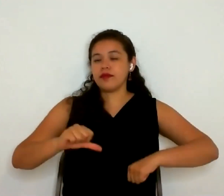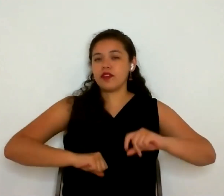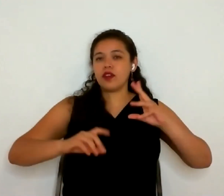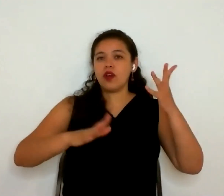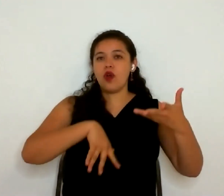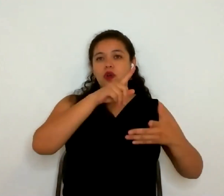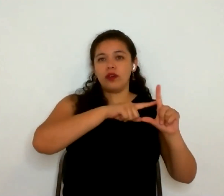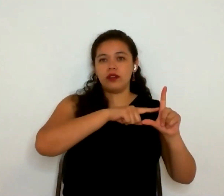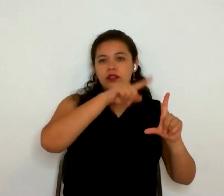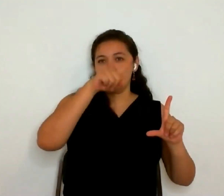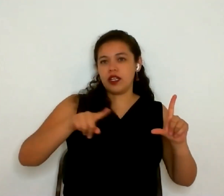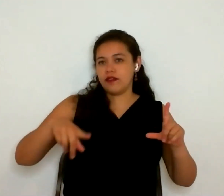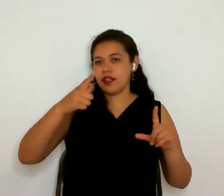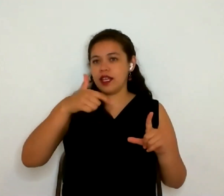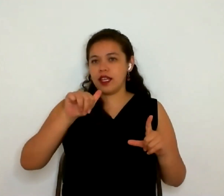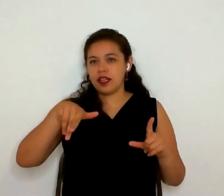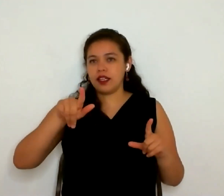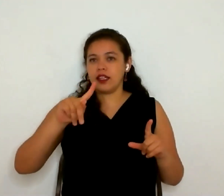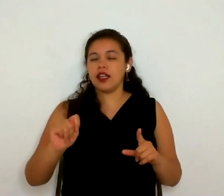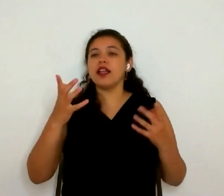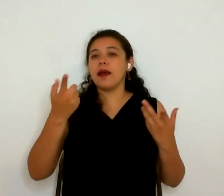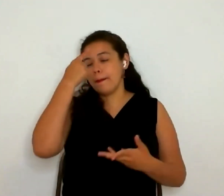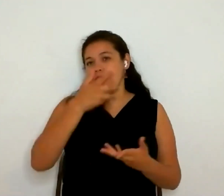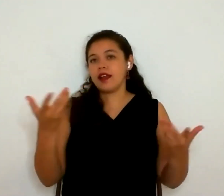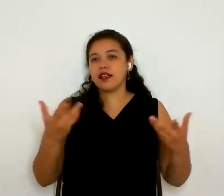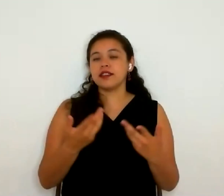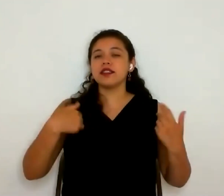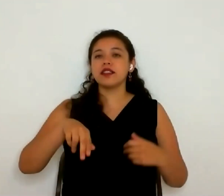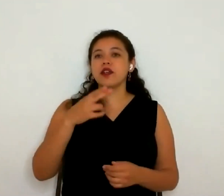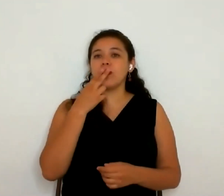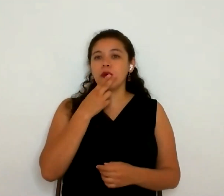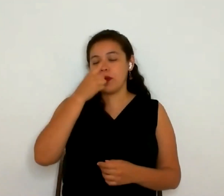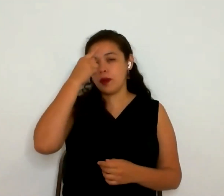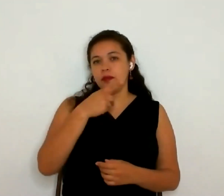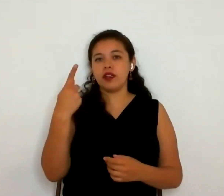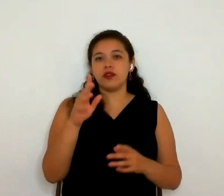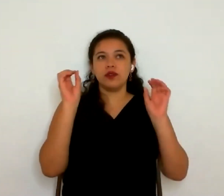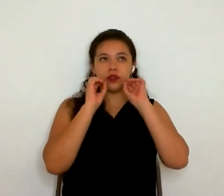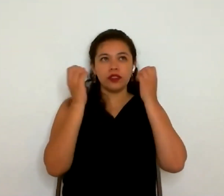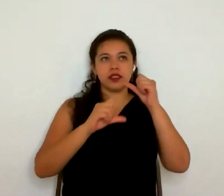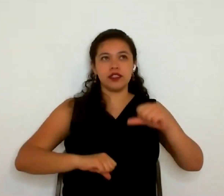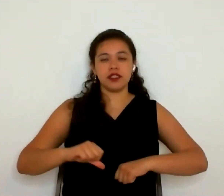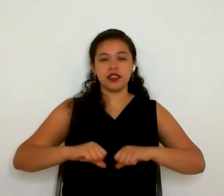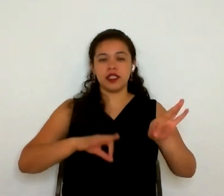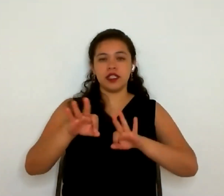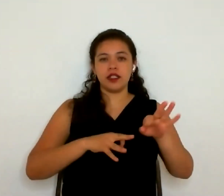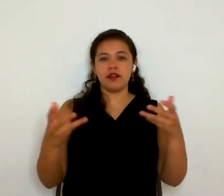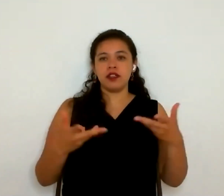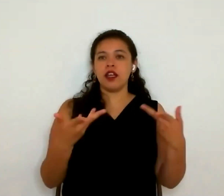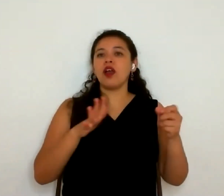elabora para que se elabora y qué utilidad reporta para la organización de sus actividades de tema